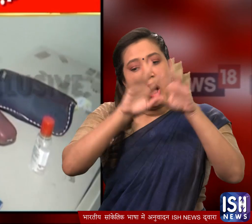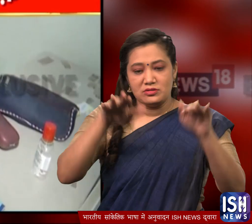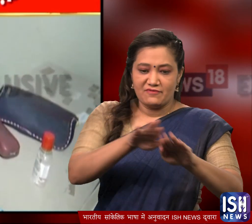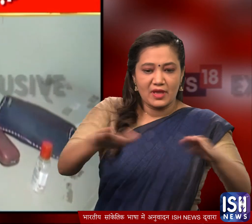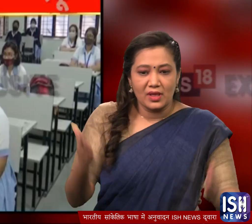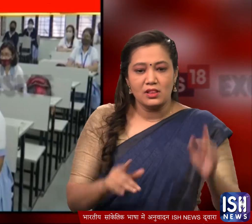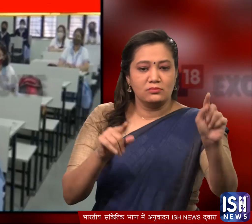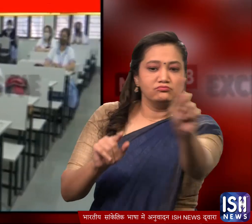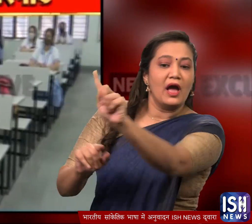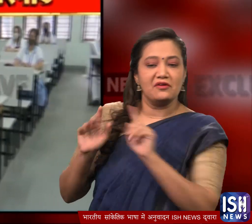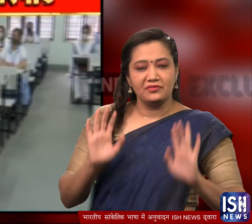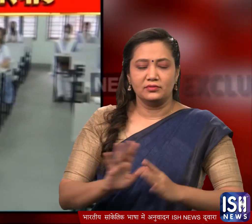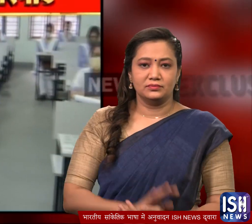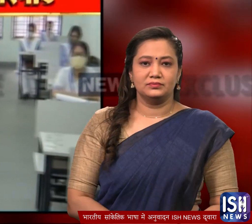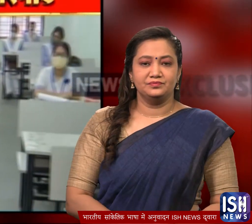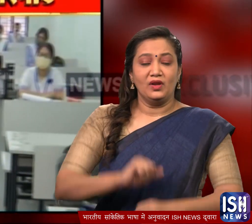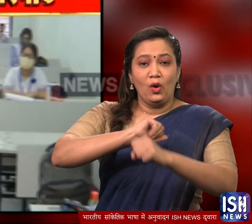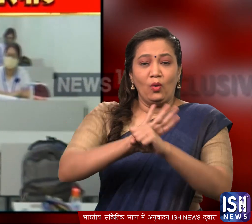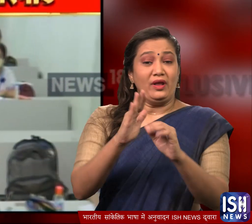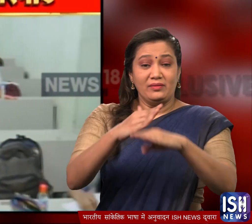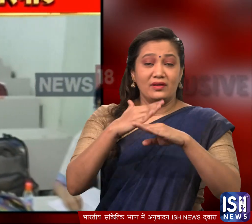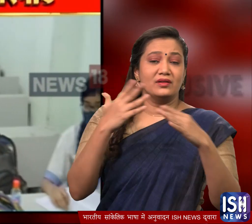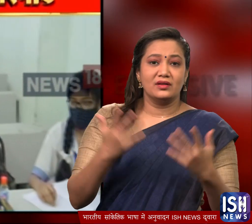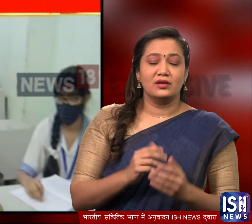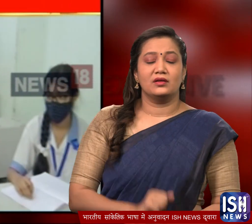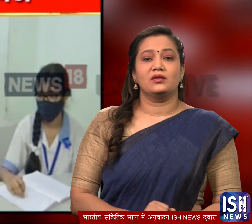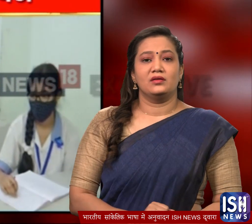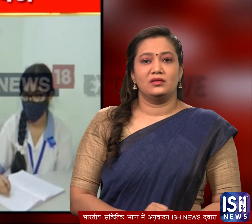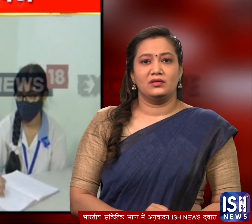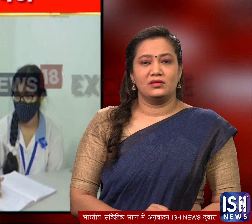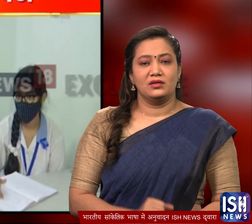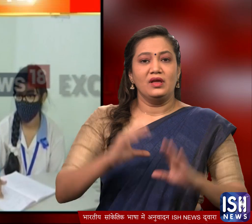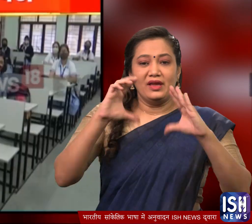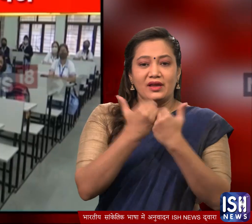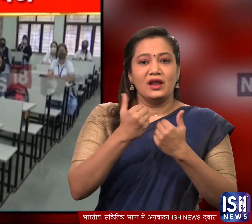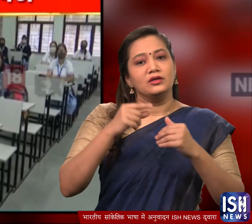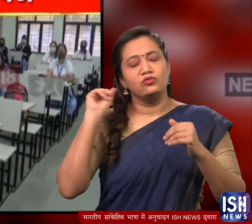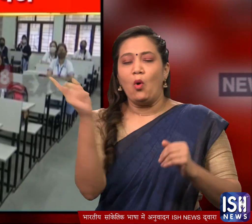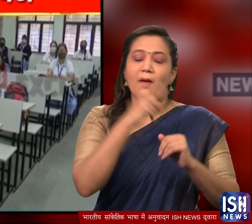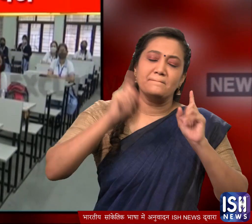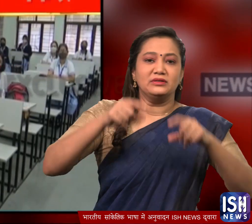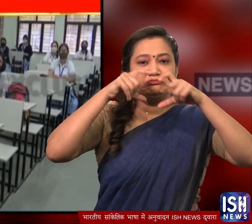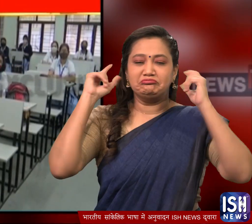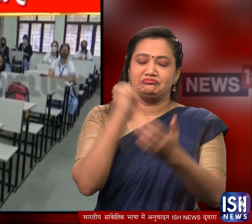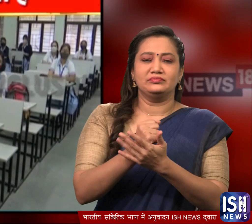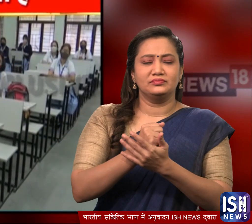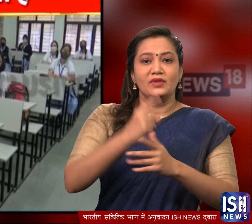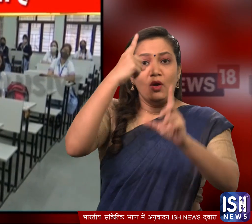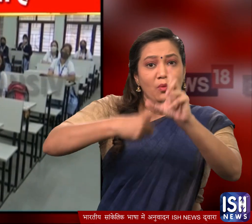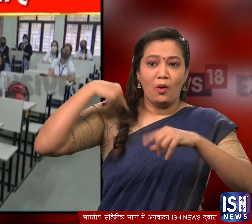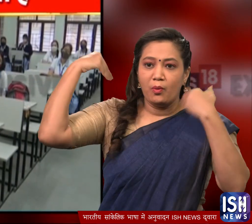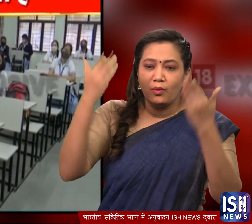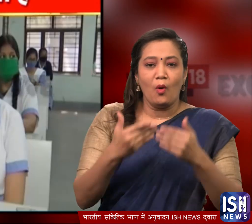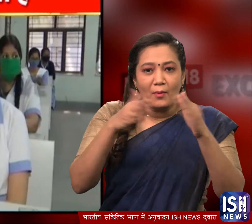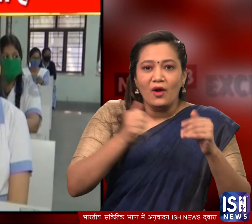है। कोरोना से बचने के लिए क्लास में सभी बच्चे मास्क पहनना नहीं भूले। करीब साल भर